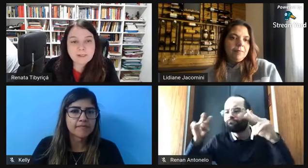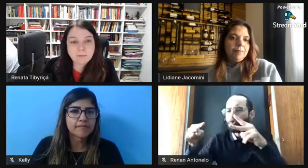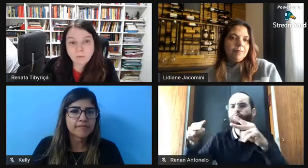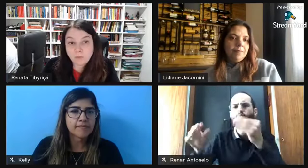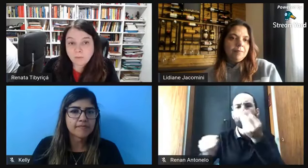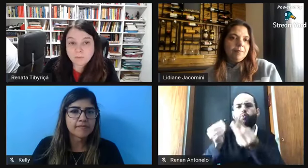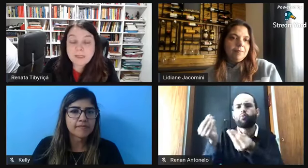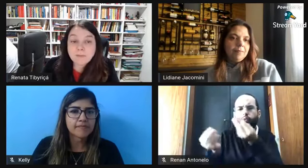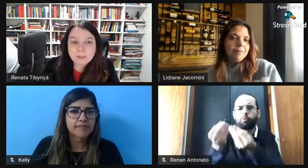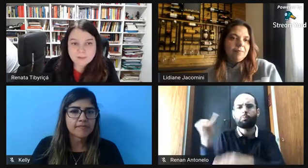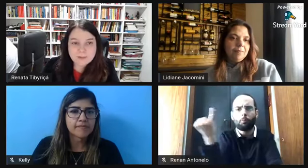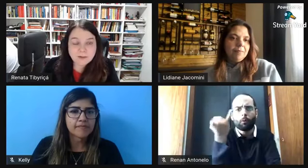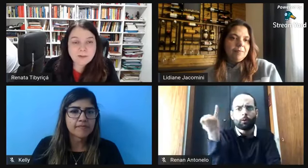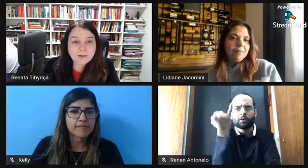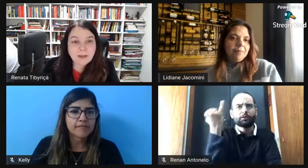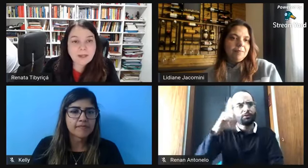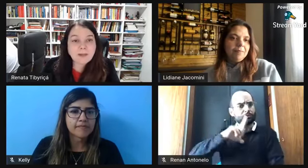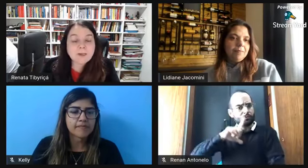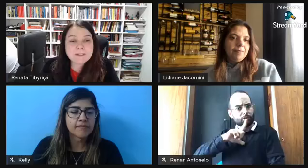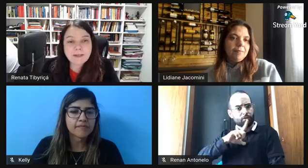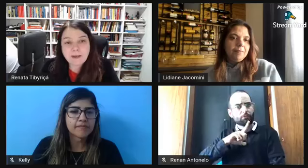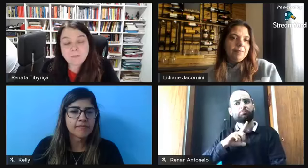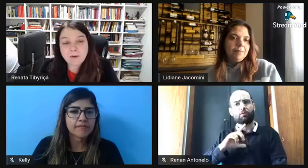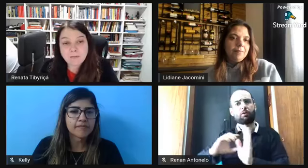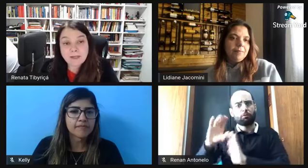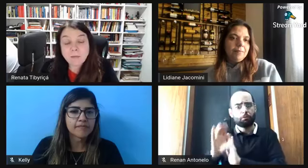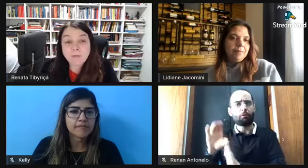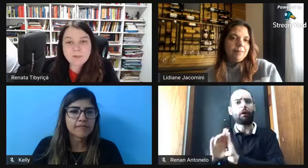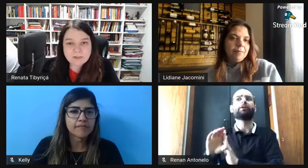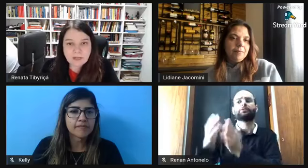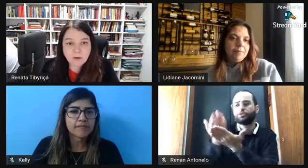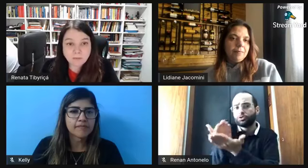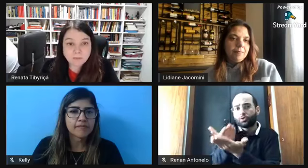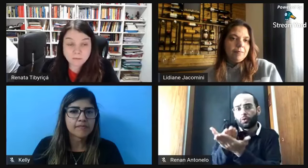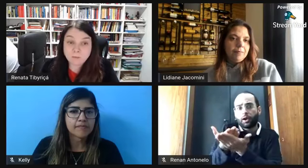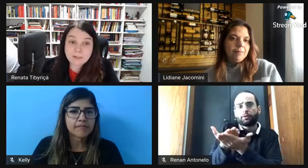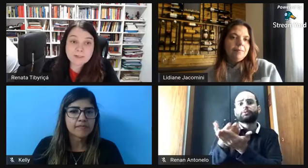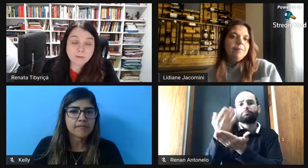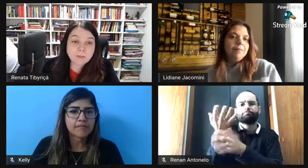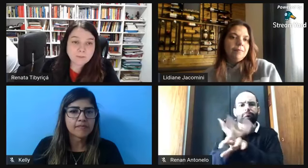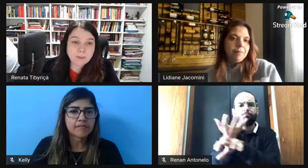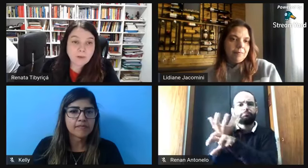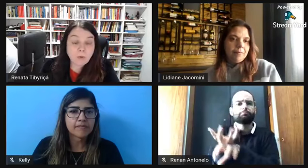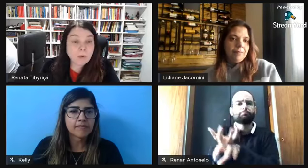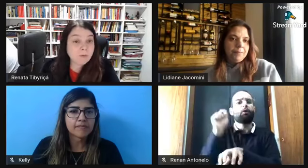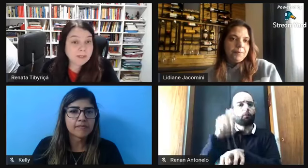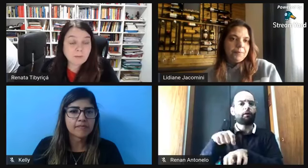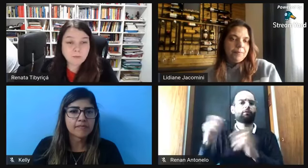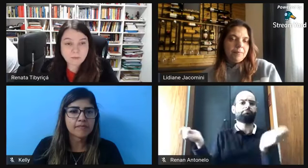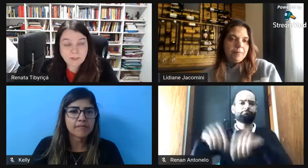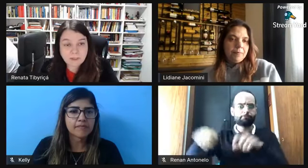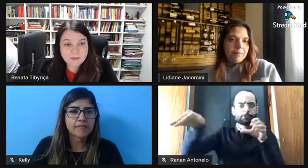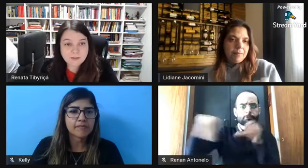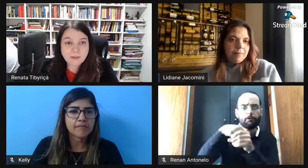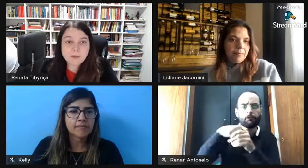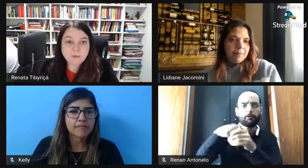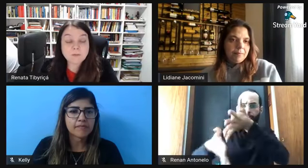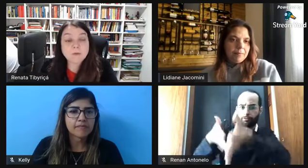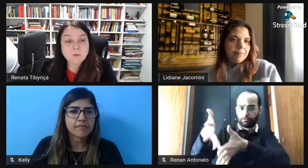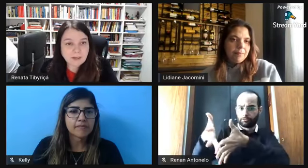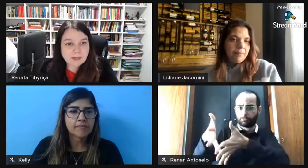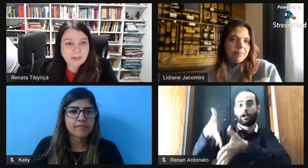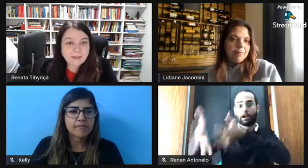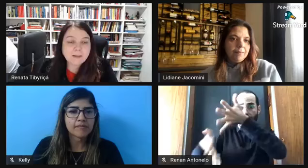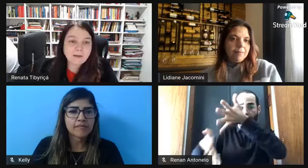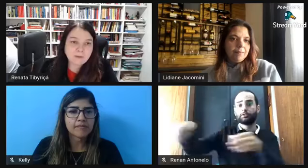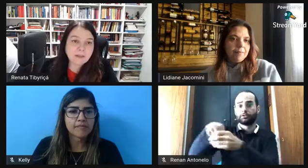currículo, por exemplo, Libras. Né? A Libras é uma língua oficial no Brasil também, como a língua portuguesa. Nós